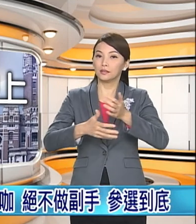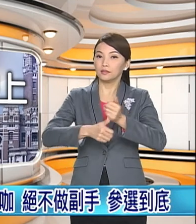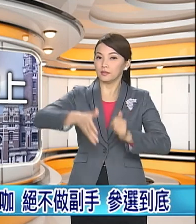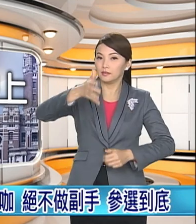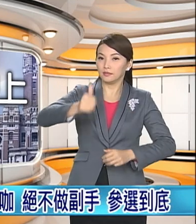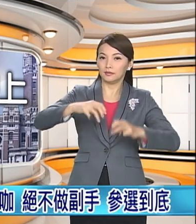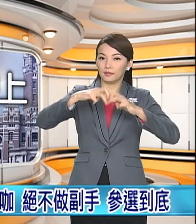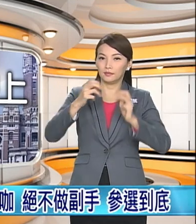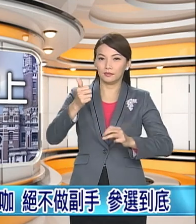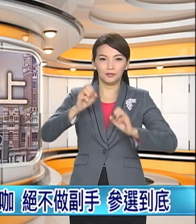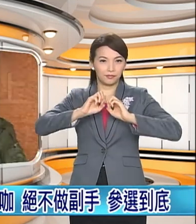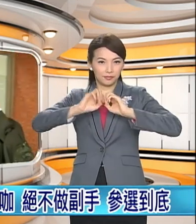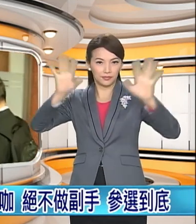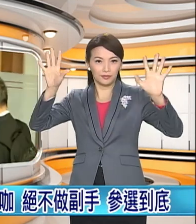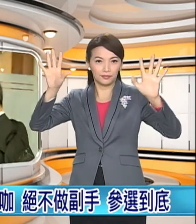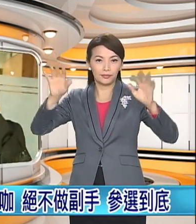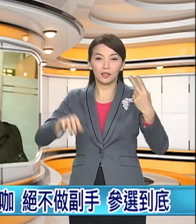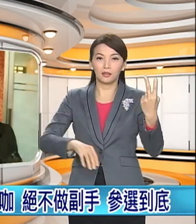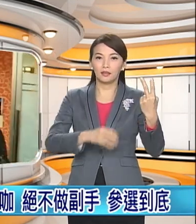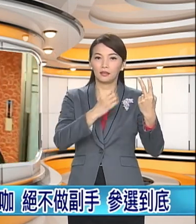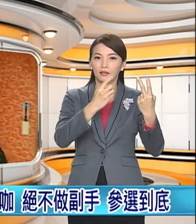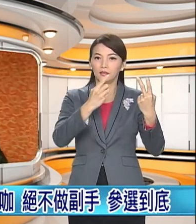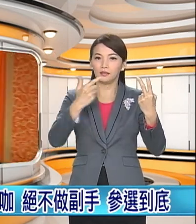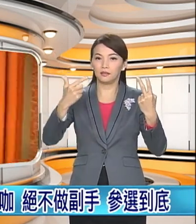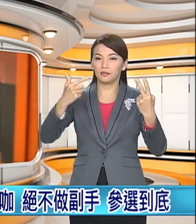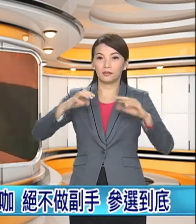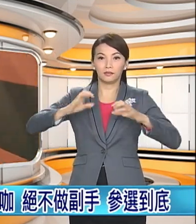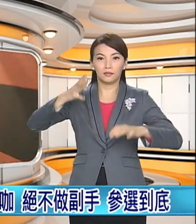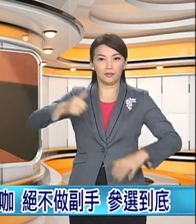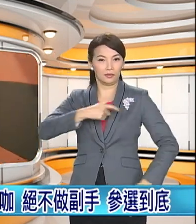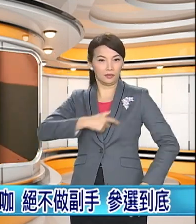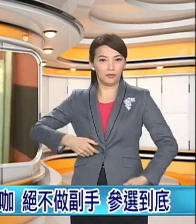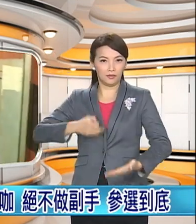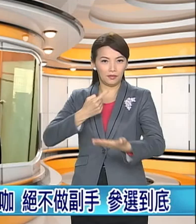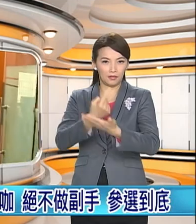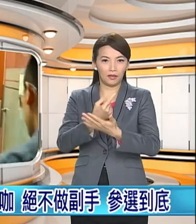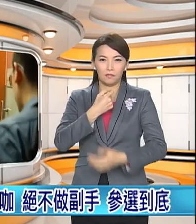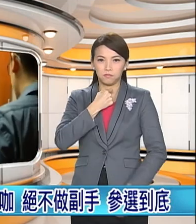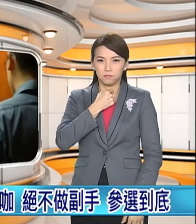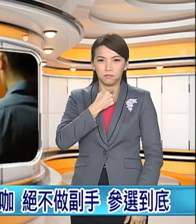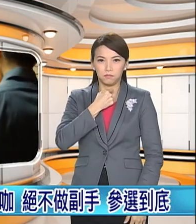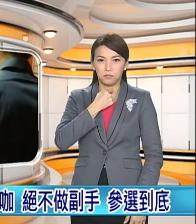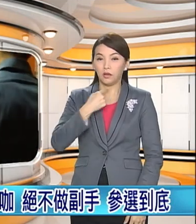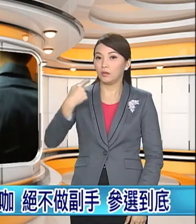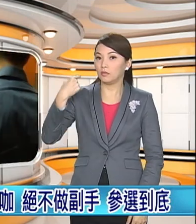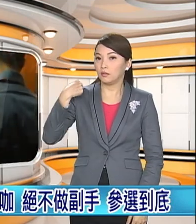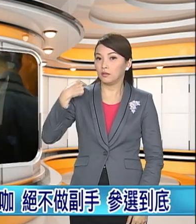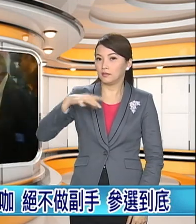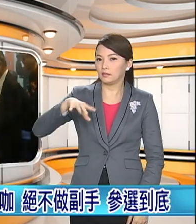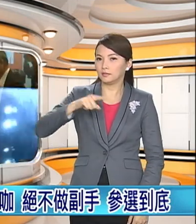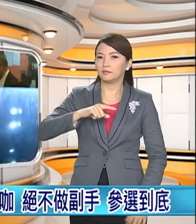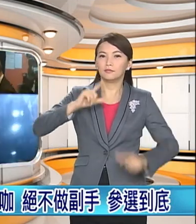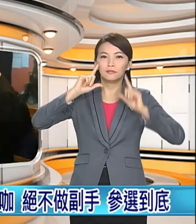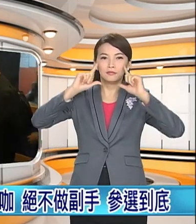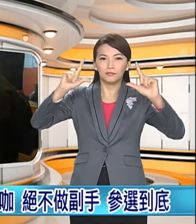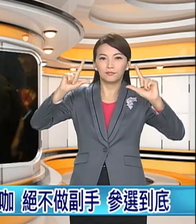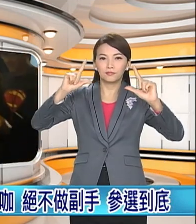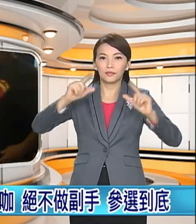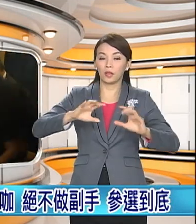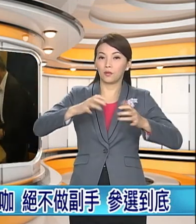前卫生署长杨志良宣布参选2016总统，昨天首度露面。杨志良秀